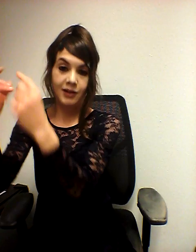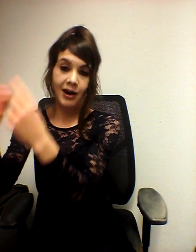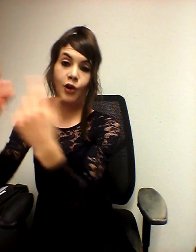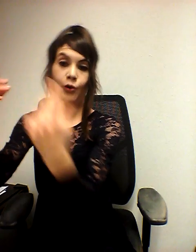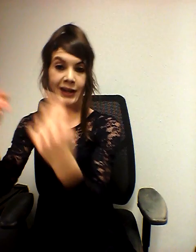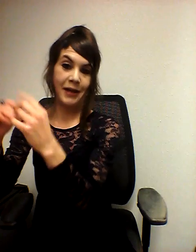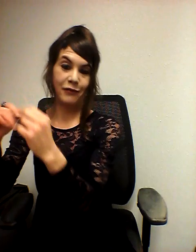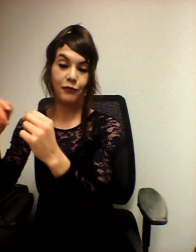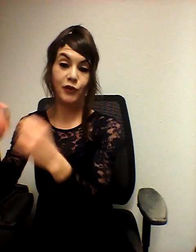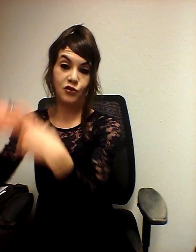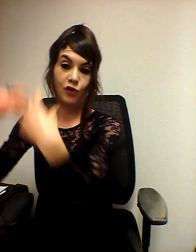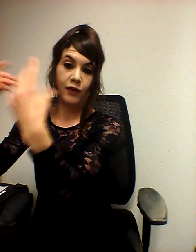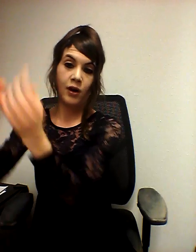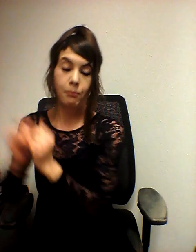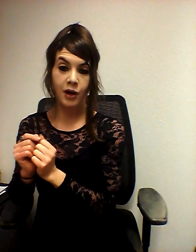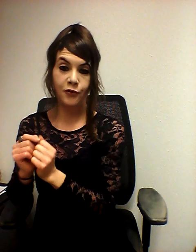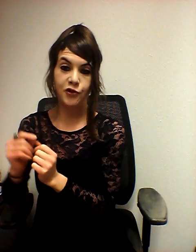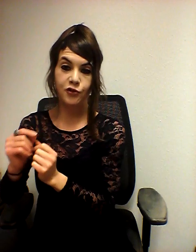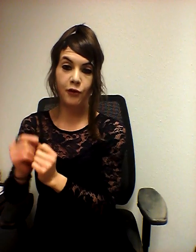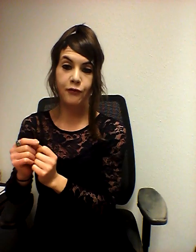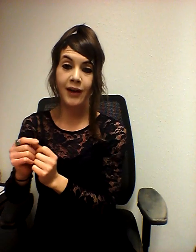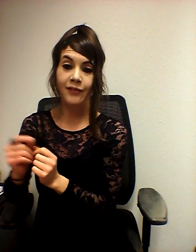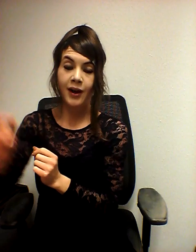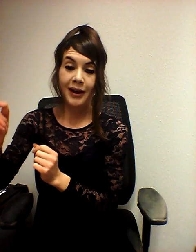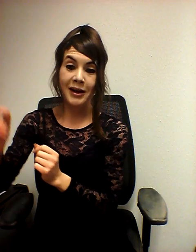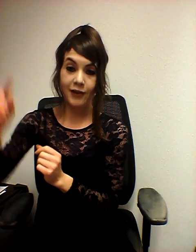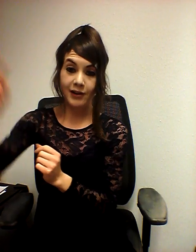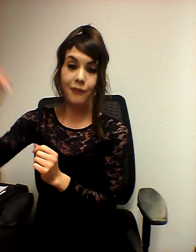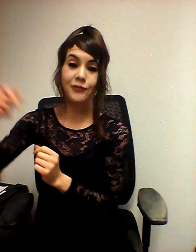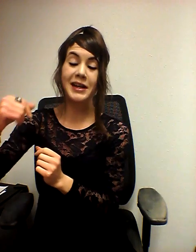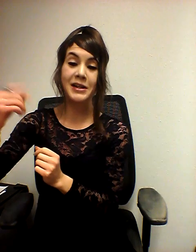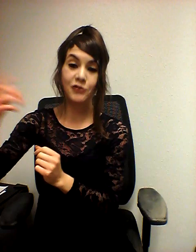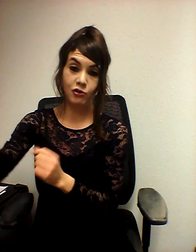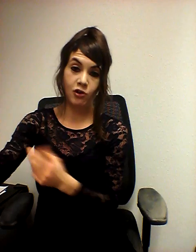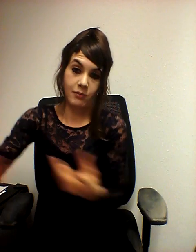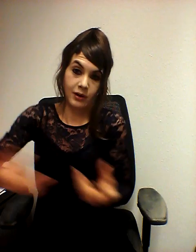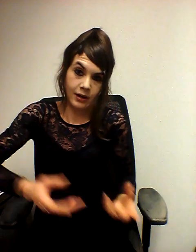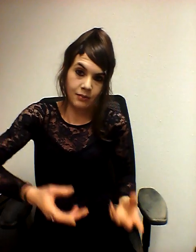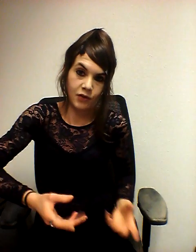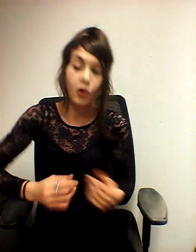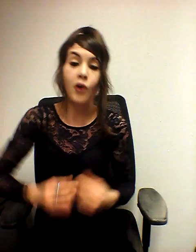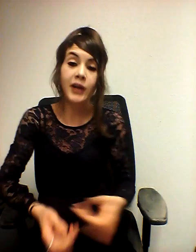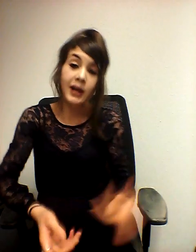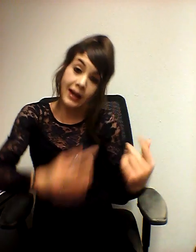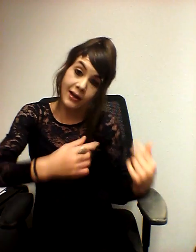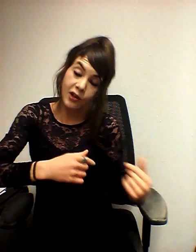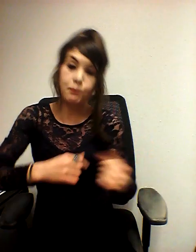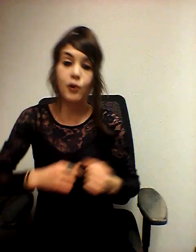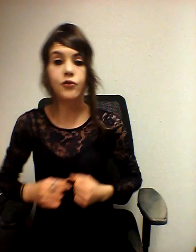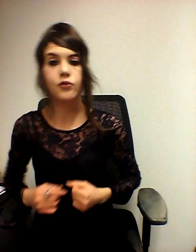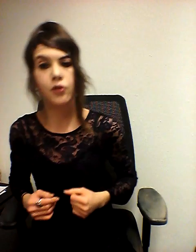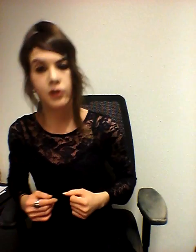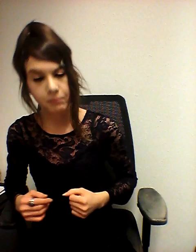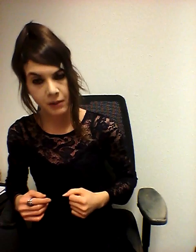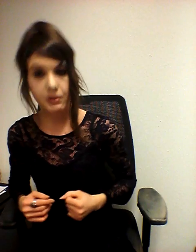calori leverende voedingsstoffen brandstoffen eh vanaf die lysosomen naar de mitochondriën en het transport door dat membraan